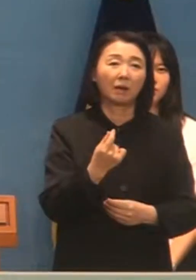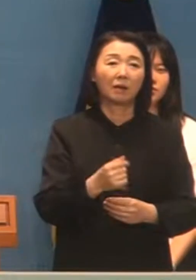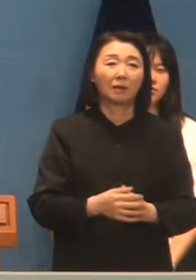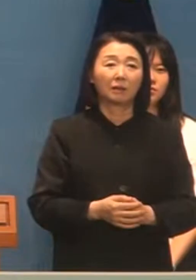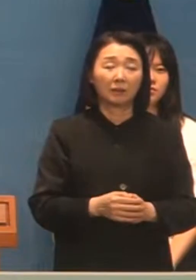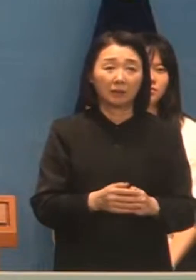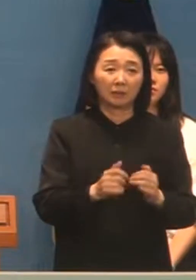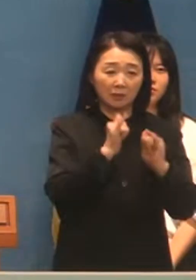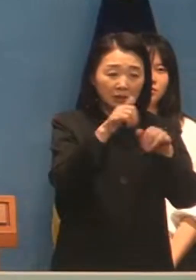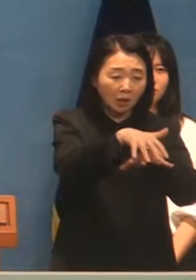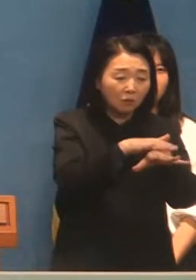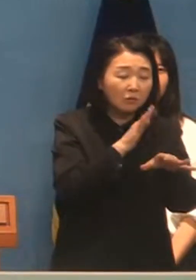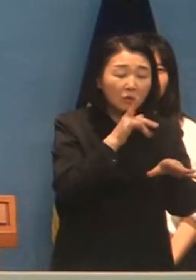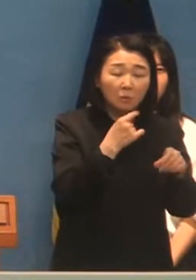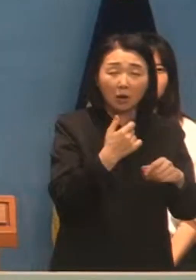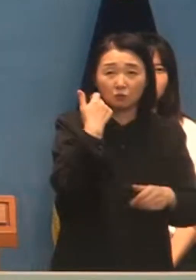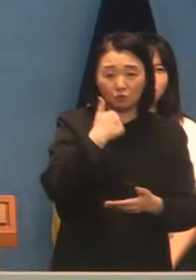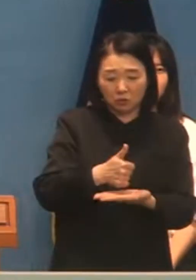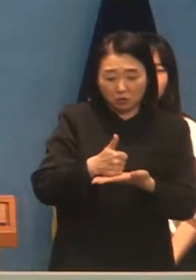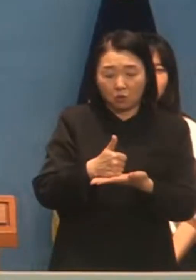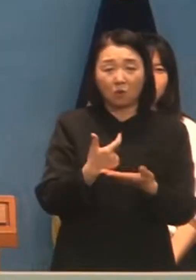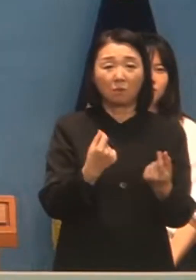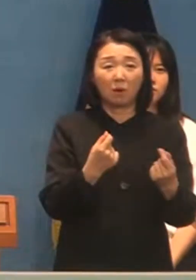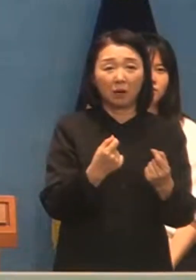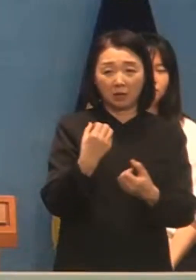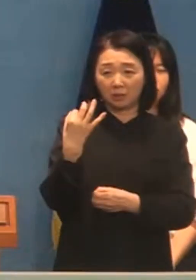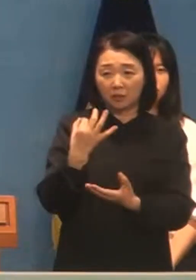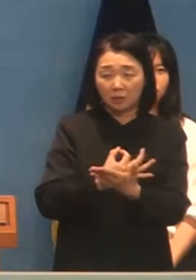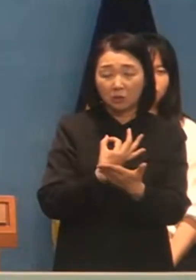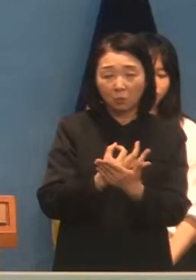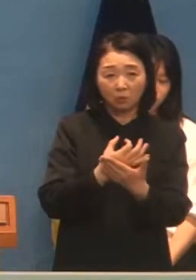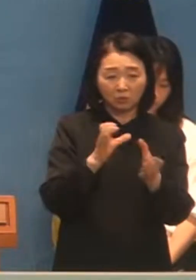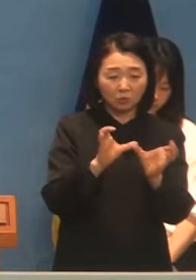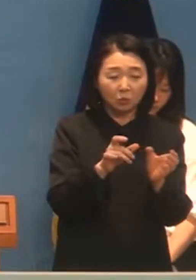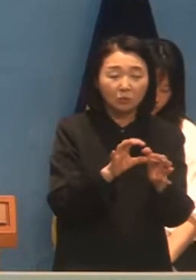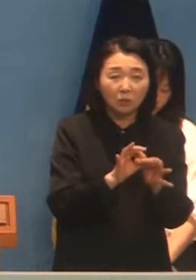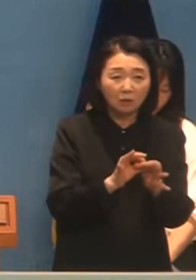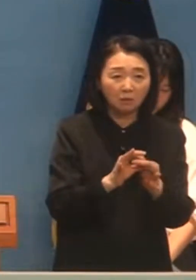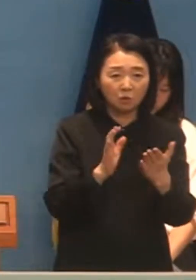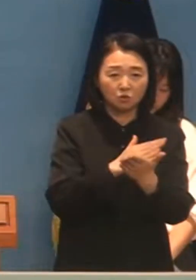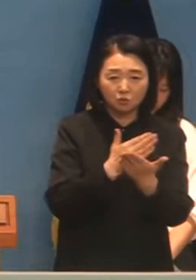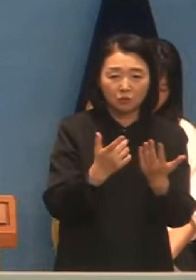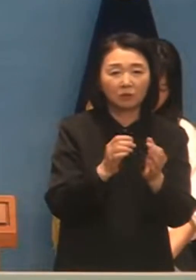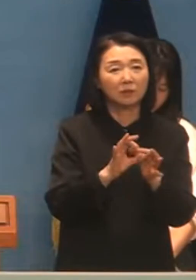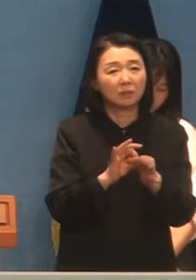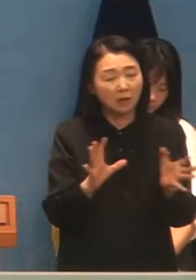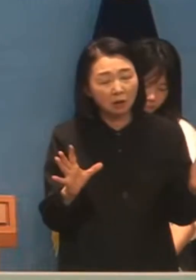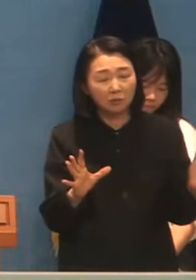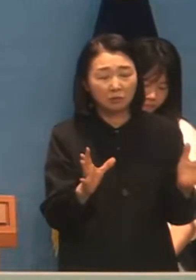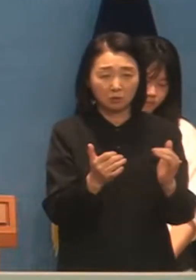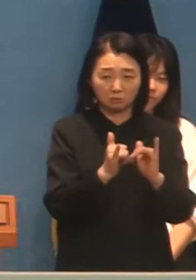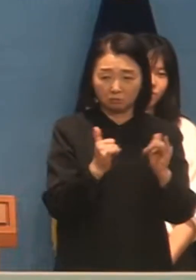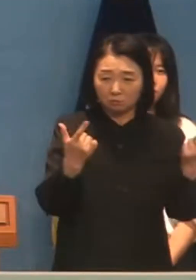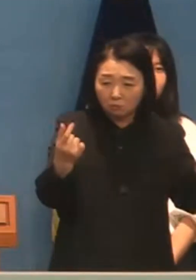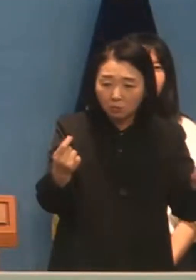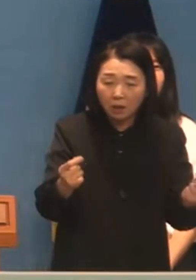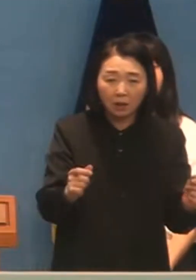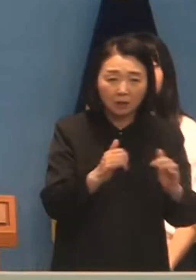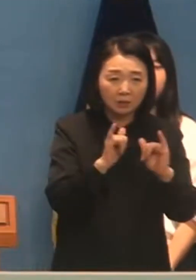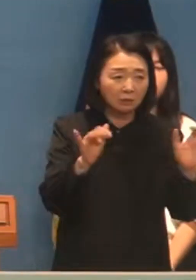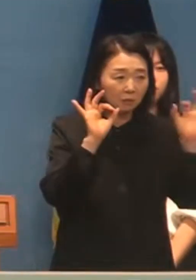사회 구성원이라면 모두가 종합하다는 기본소득의 가치는 구분과 구별을 넘어 동등한 시민으로 서로를 바라보게